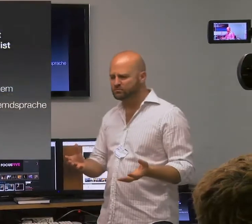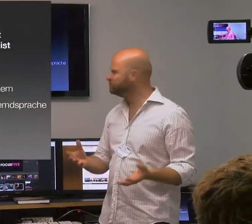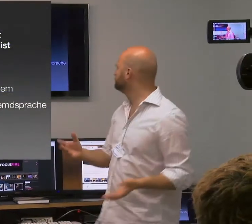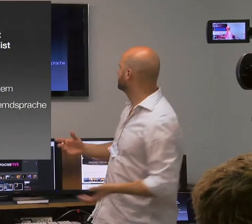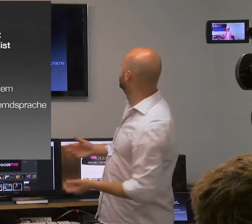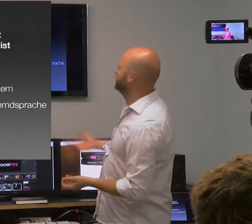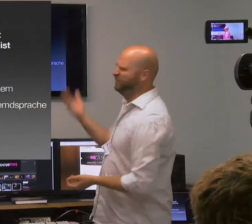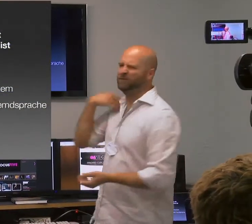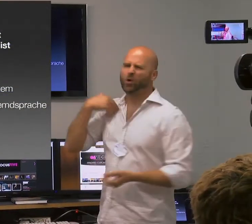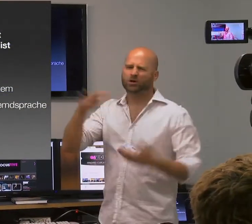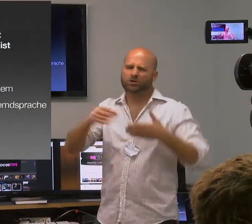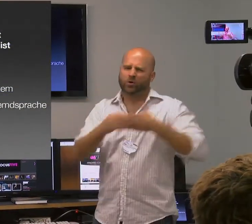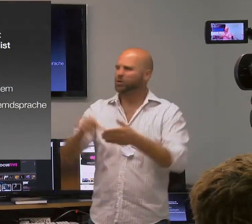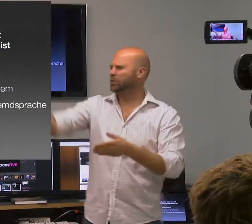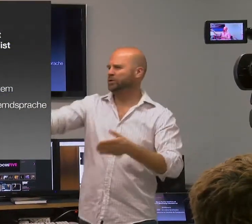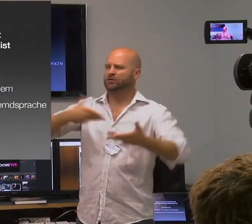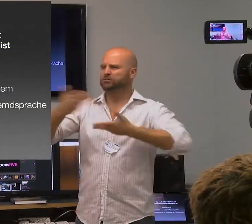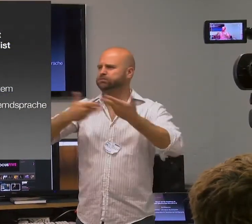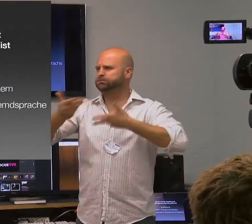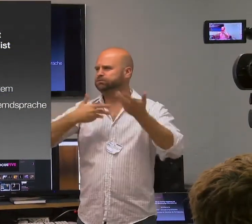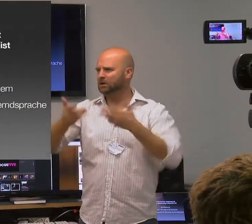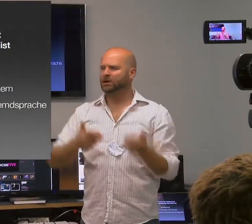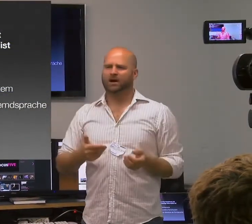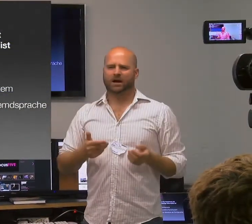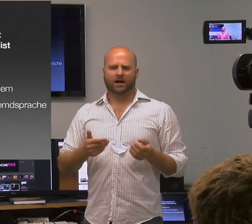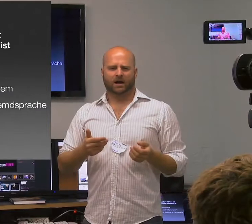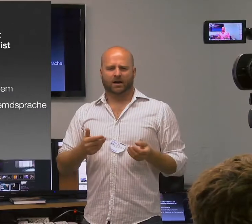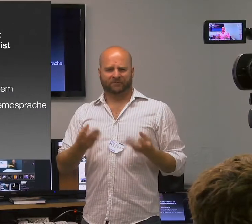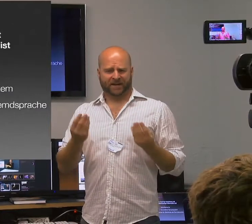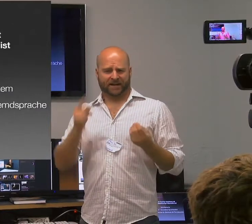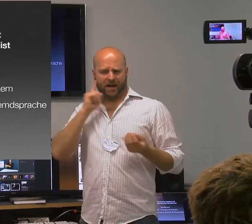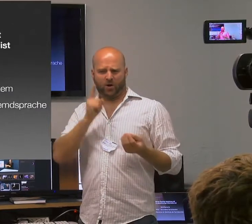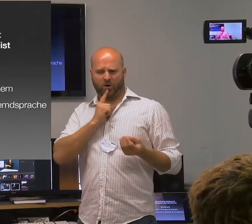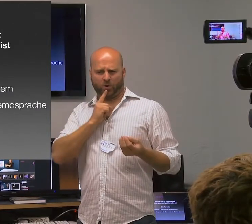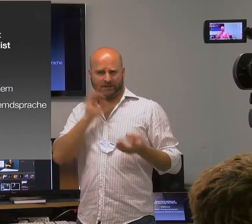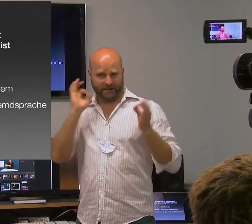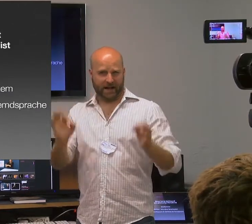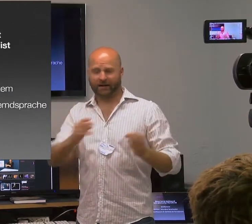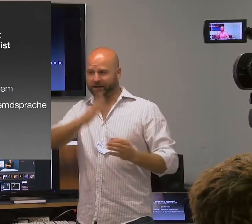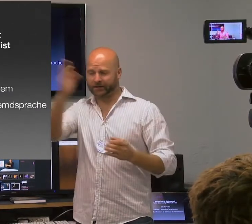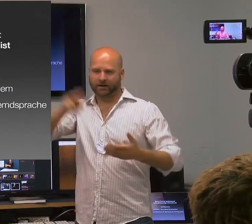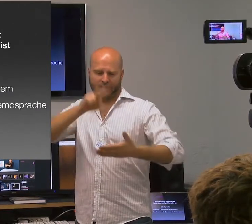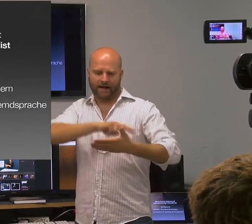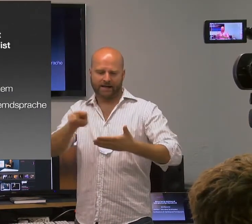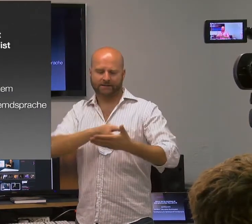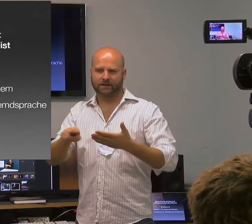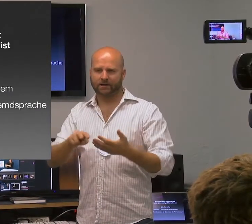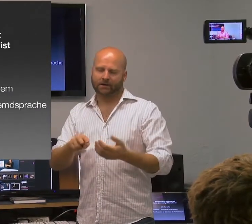Also, ich habe eigentlich vorher bei der Einführungsdiskussion schon gesagt, viele Gehörlose, die können